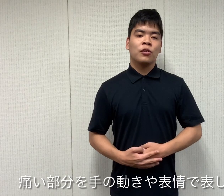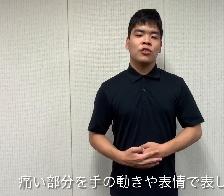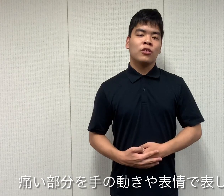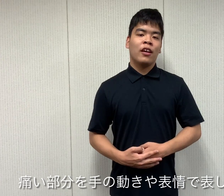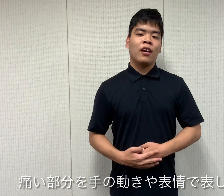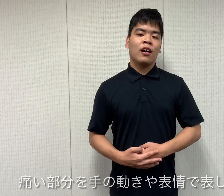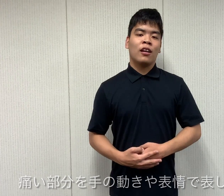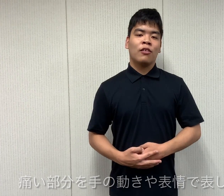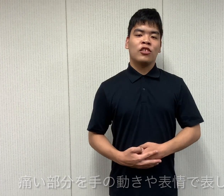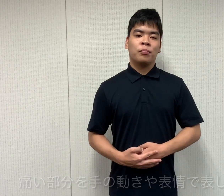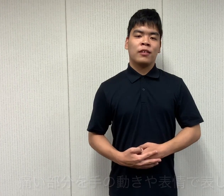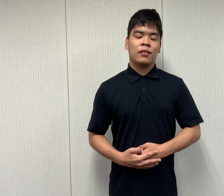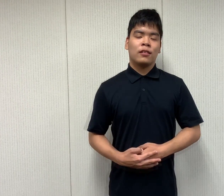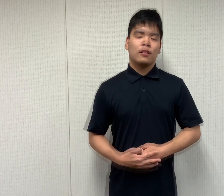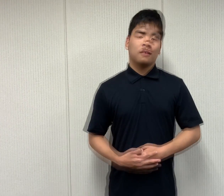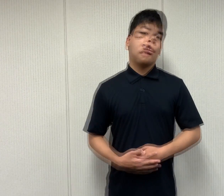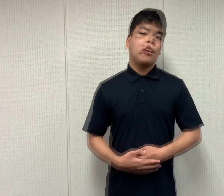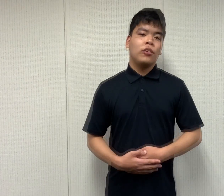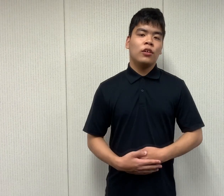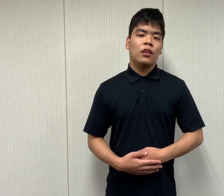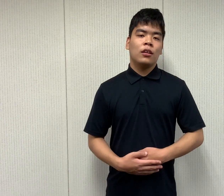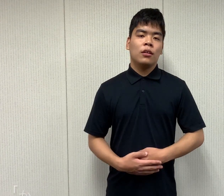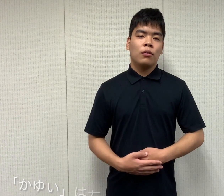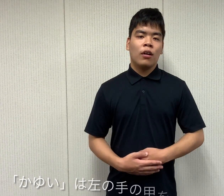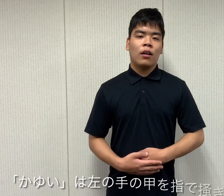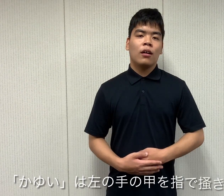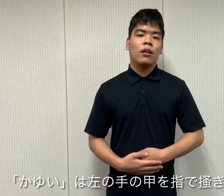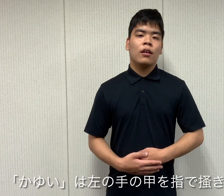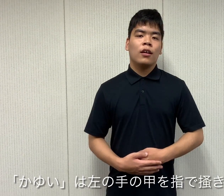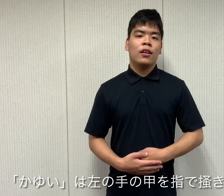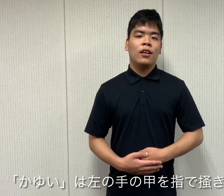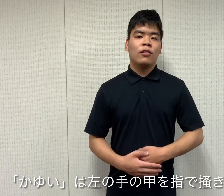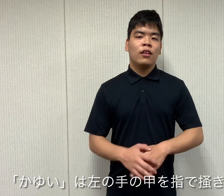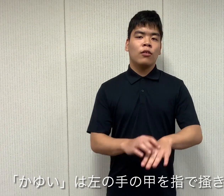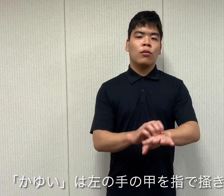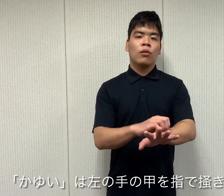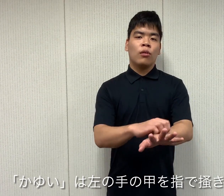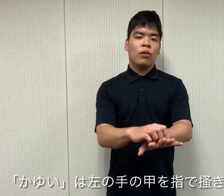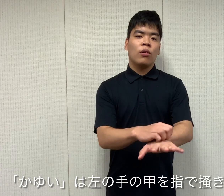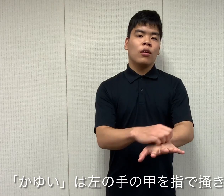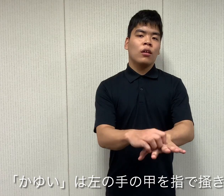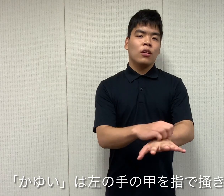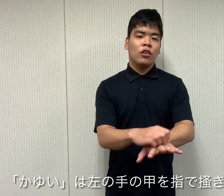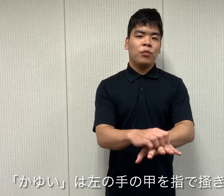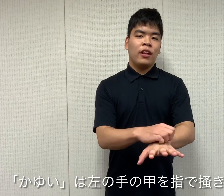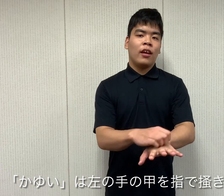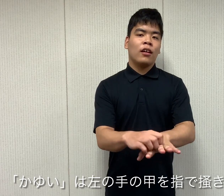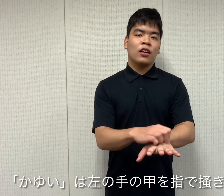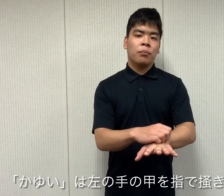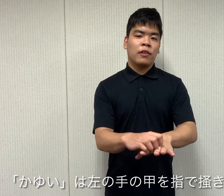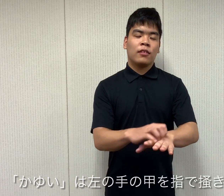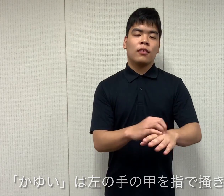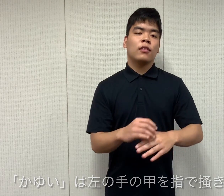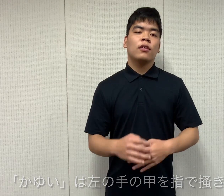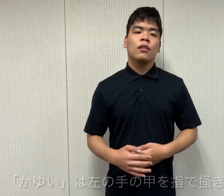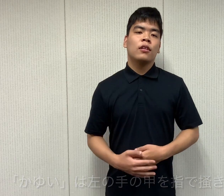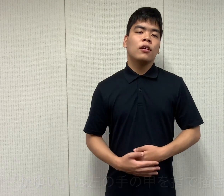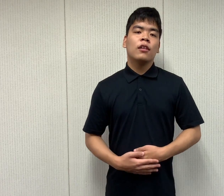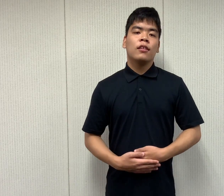情で表します。かゆいは左の手の甲を指で書きます。実